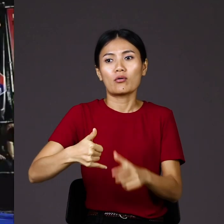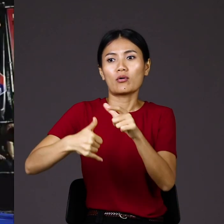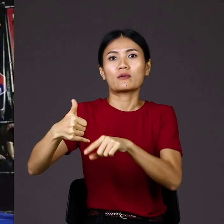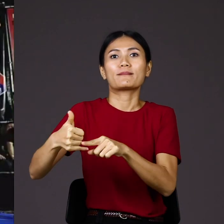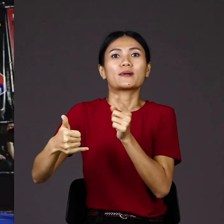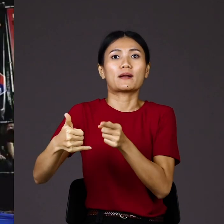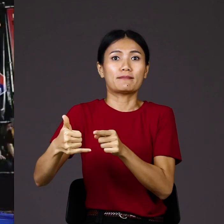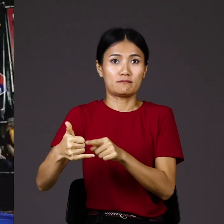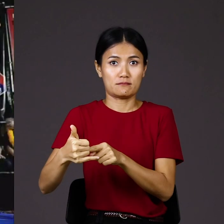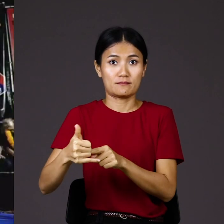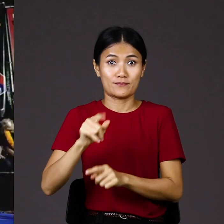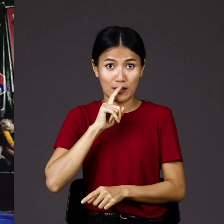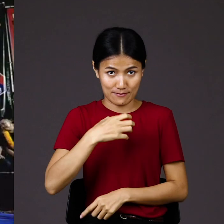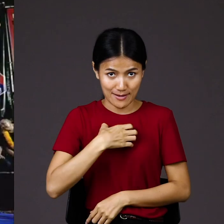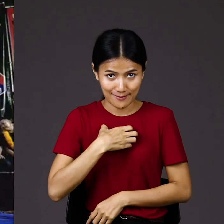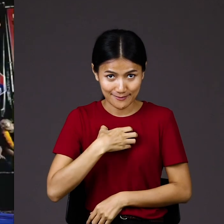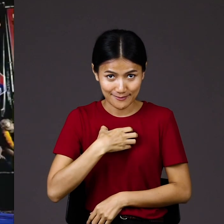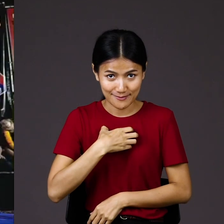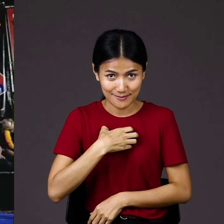นเดิมอยู่เลย